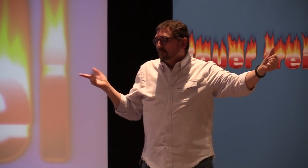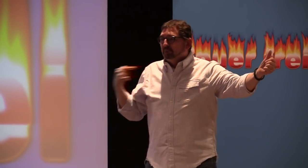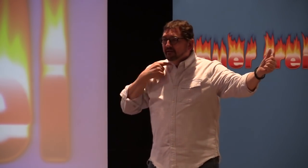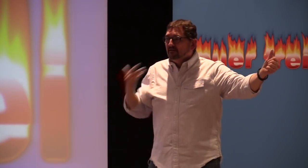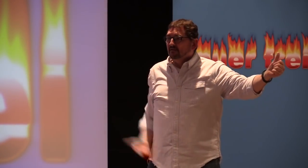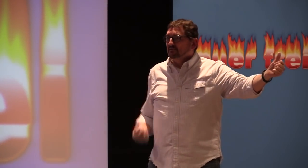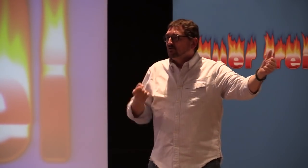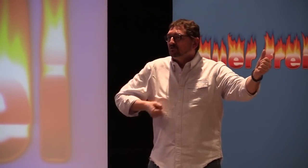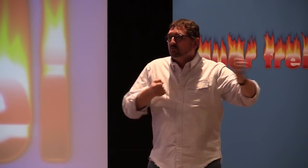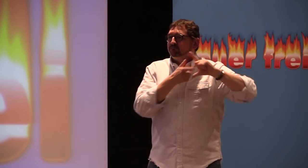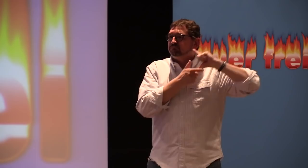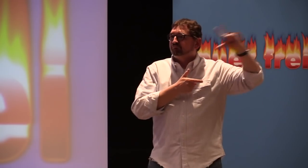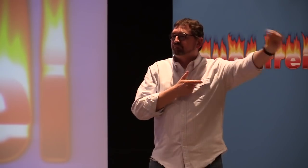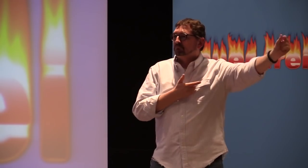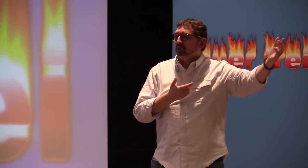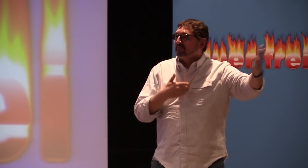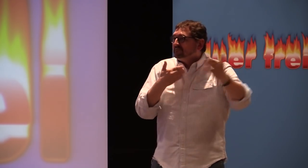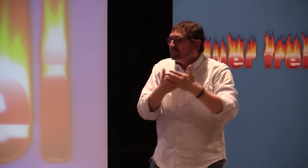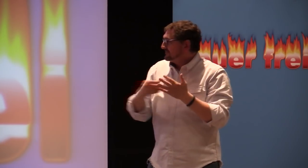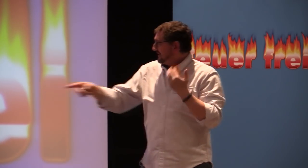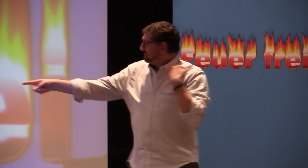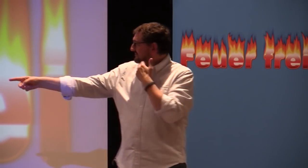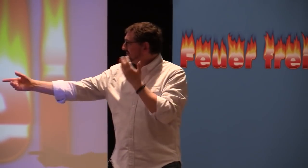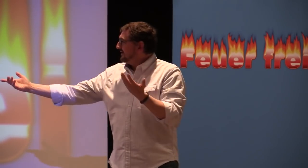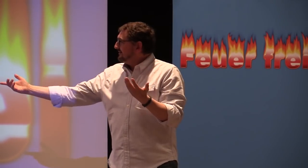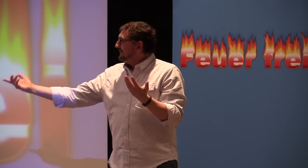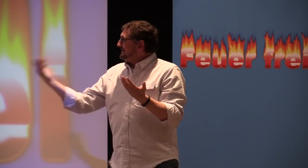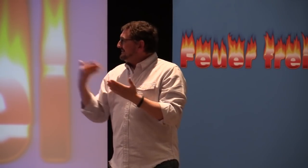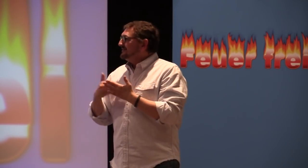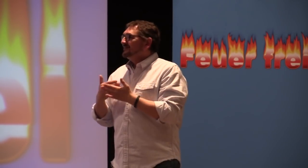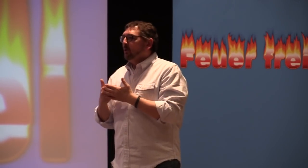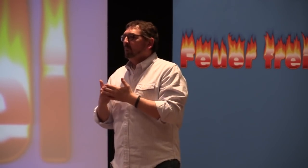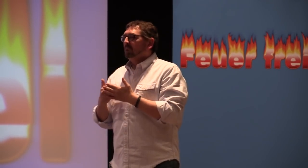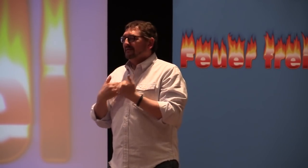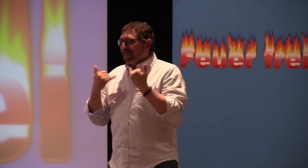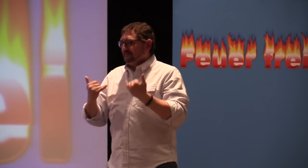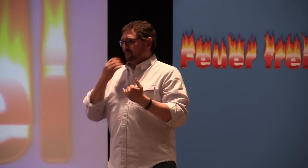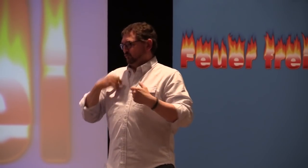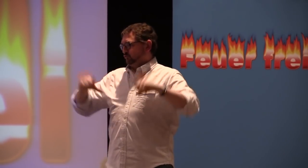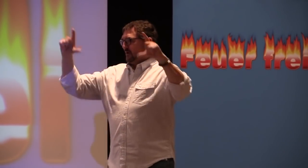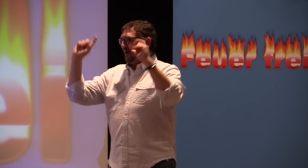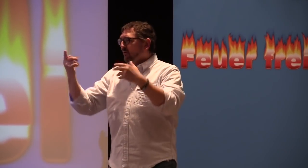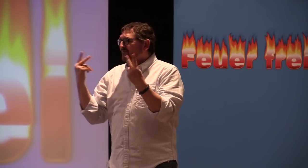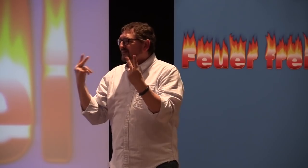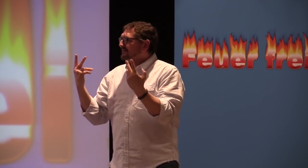ein, ich möchte dabei sein. Dann haben wir mal gesagt, naja, das ist doch nicht meins, ich brauche da nicht mit dabei sein. Das ist ja vielleicht auch das, was Kevin gerade